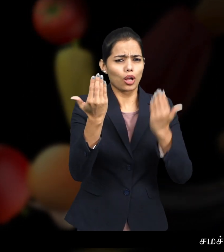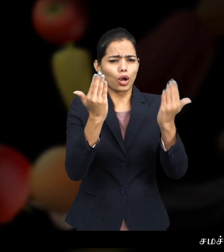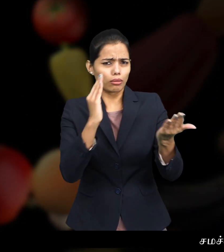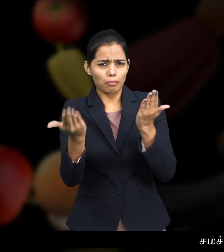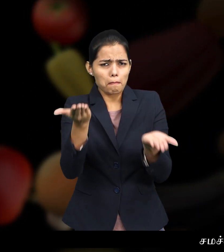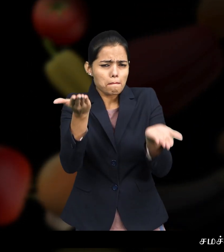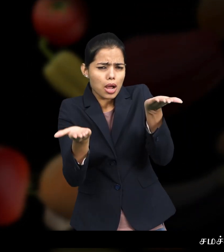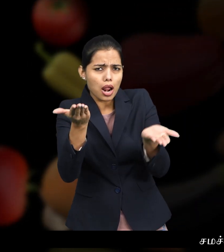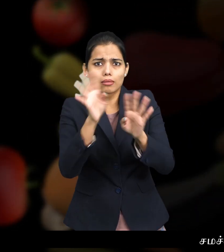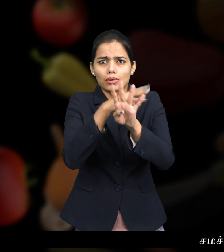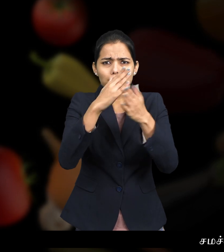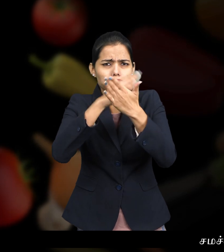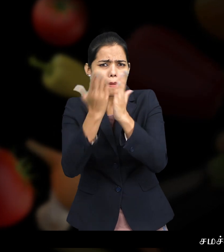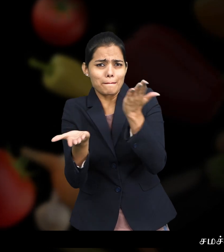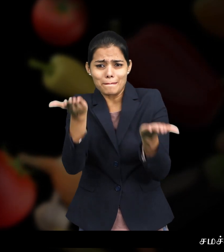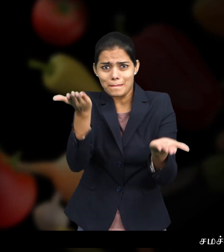சமச்சீர் உணவு.